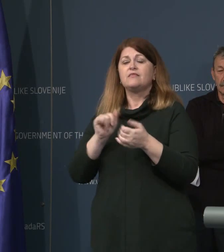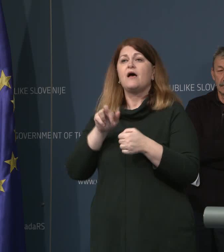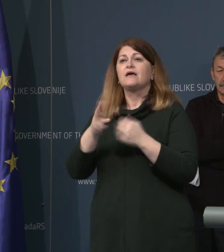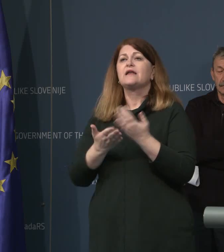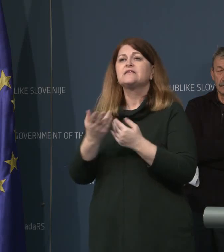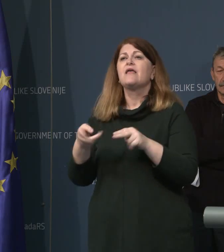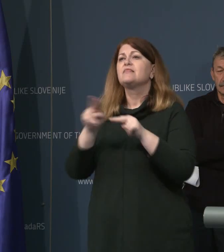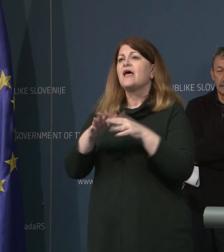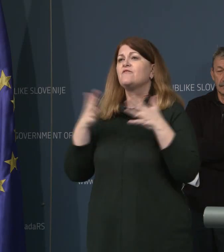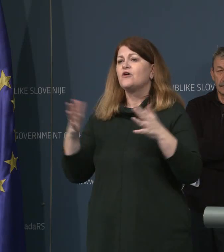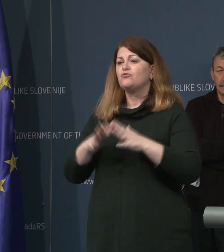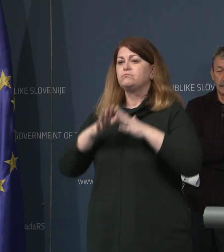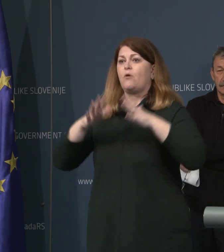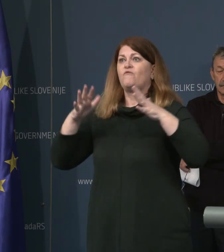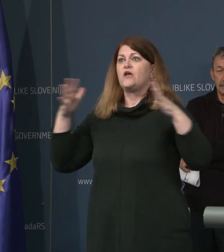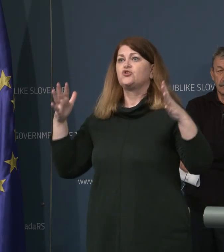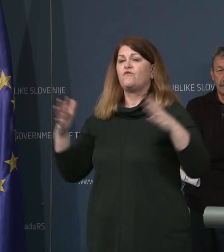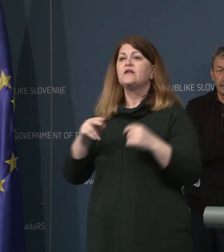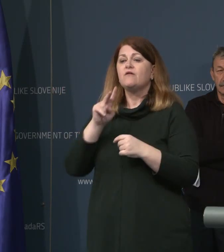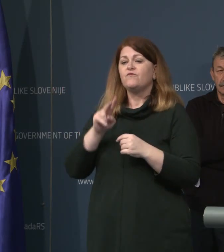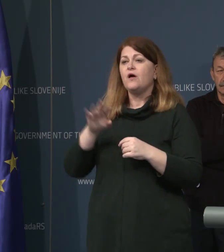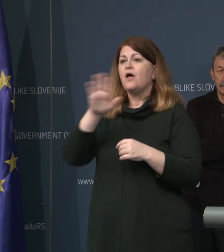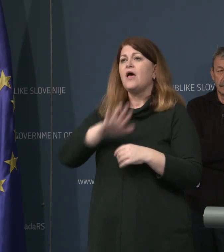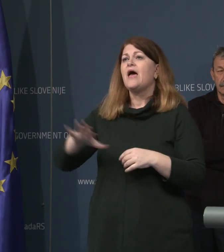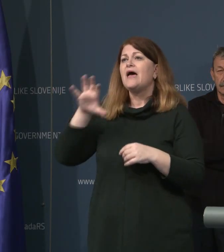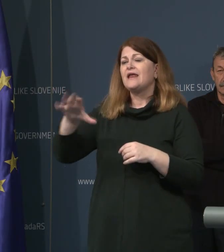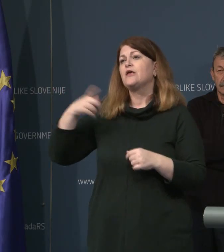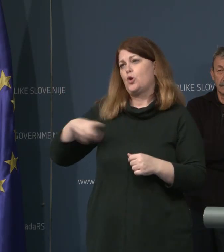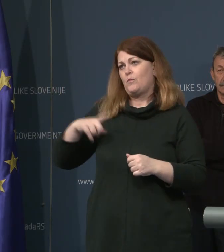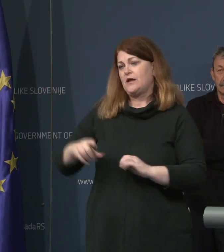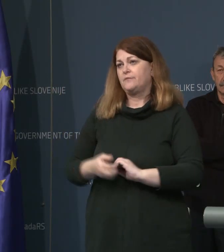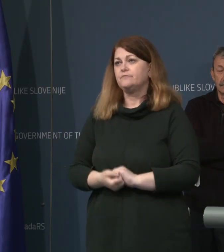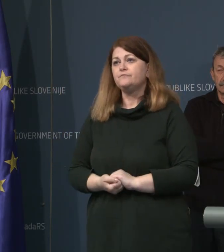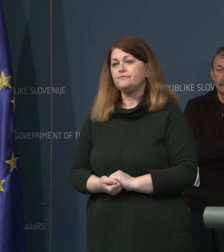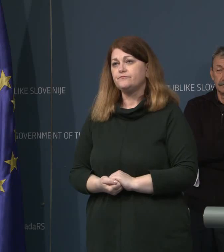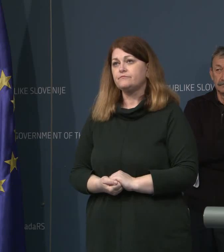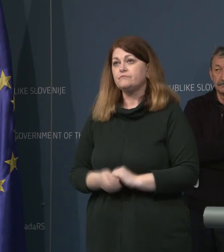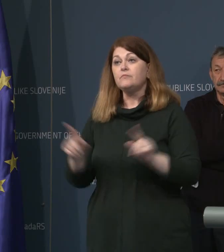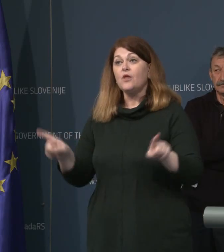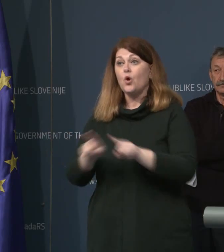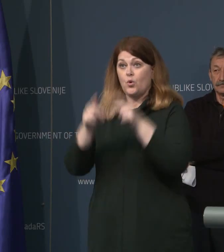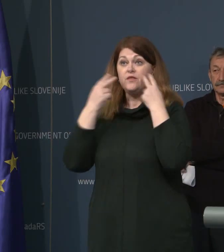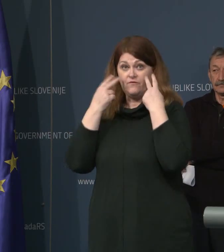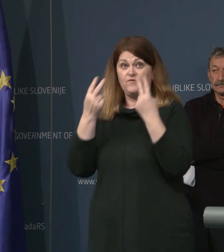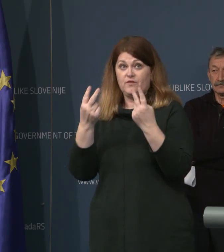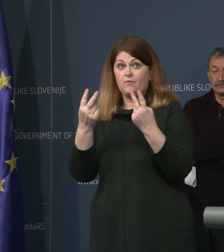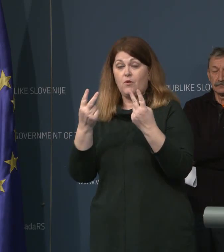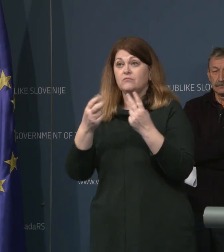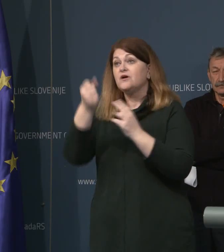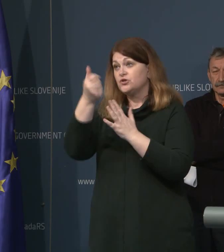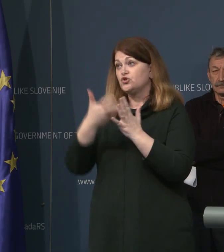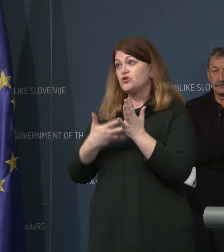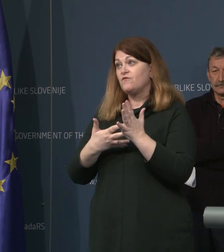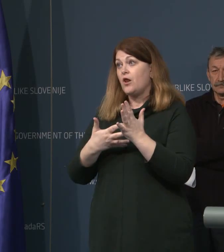za največje povečevanje v regiji Ljubljana. Torej, kot vidimo,